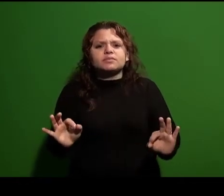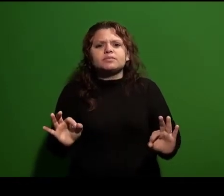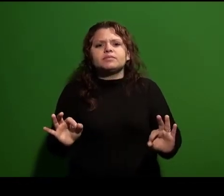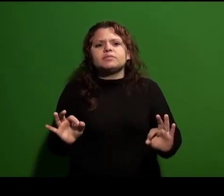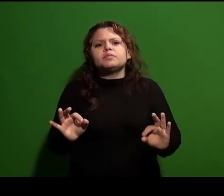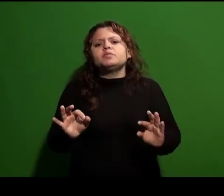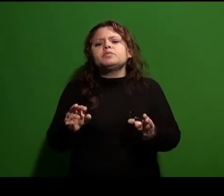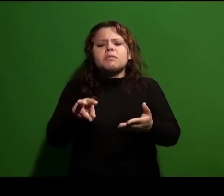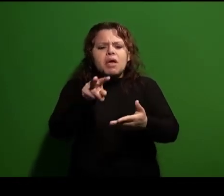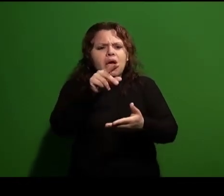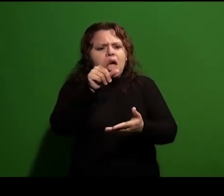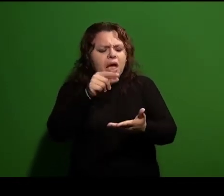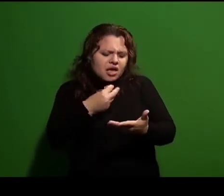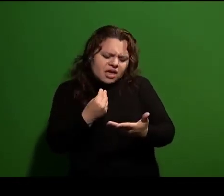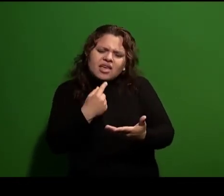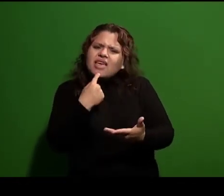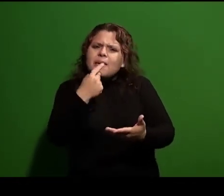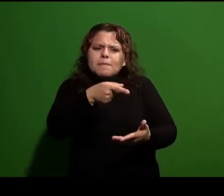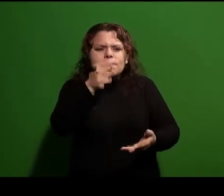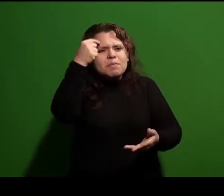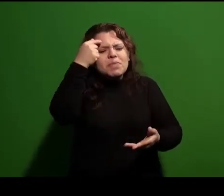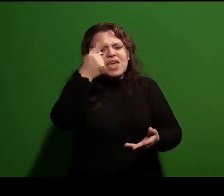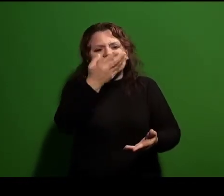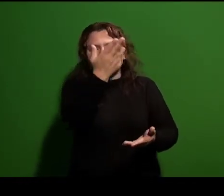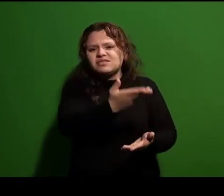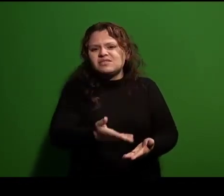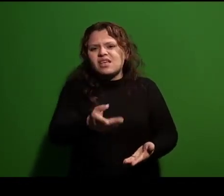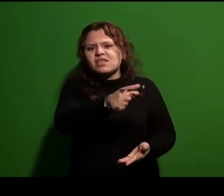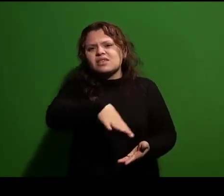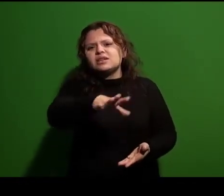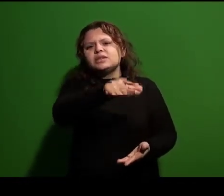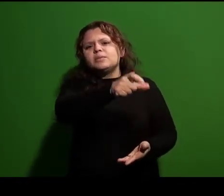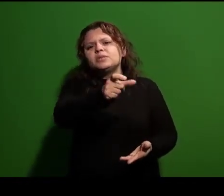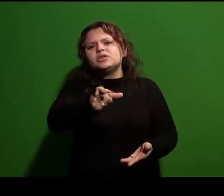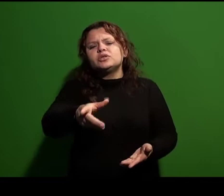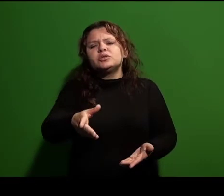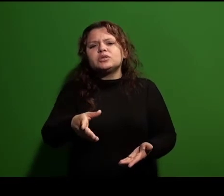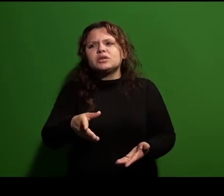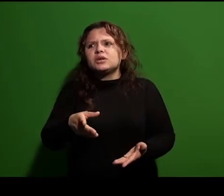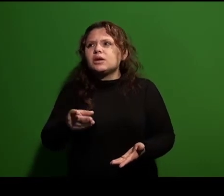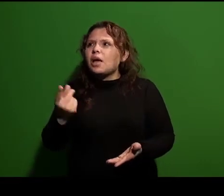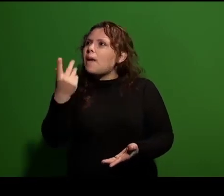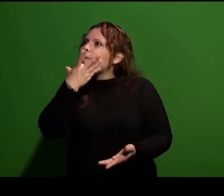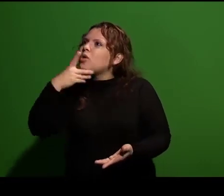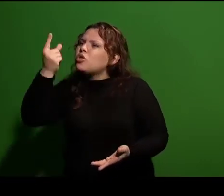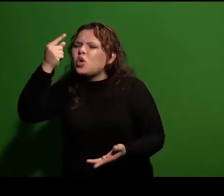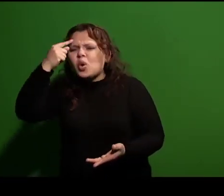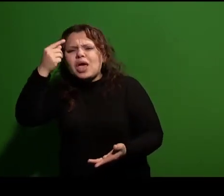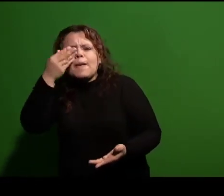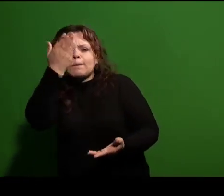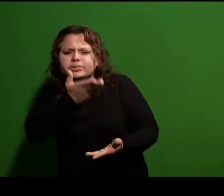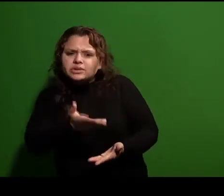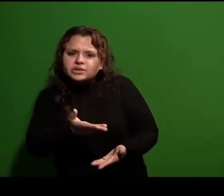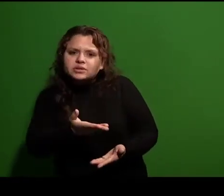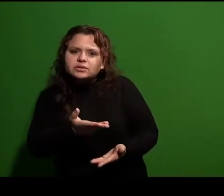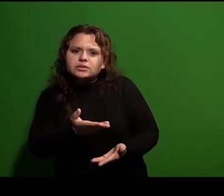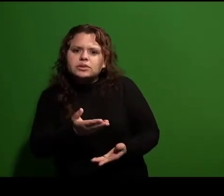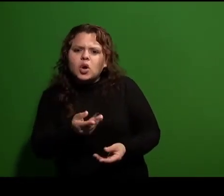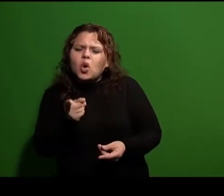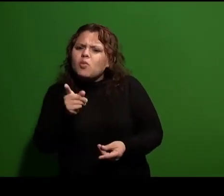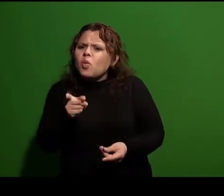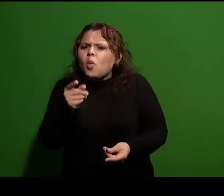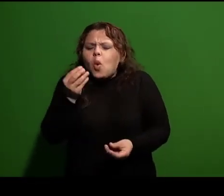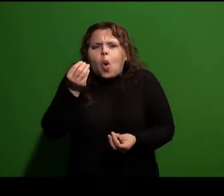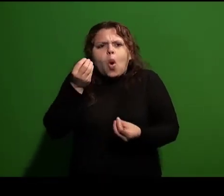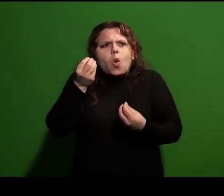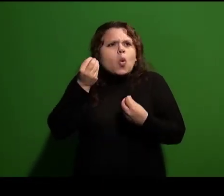desnudo. ¿Cuál es la evaluación que la Odisea hace de sí misma? ¿Cuál es la evaluación de Dios? ¿Cómo crees